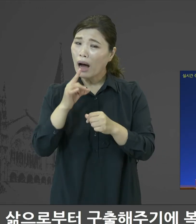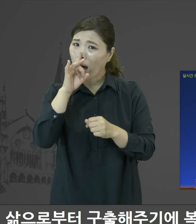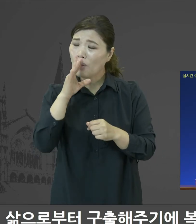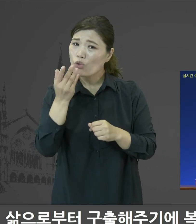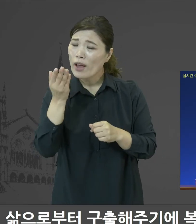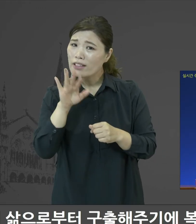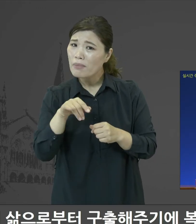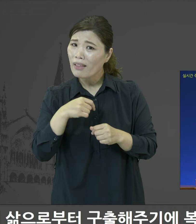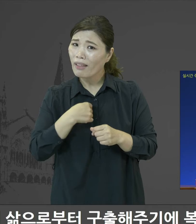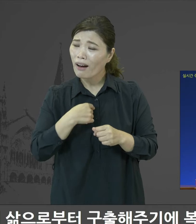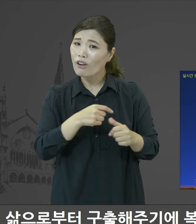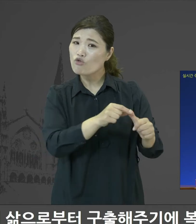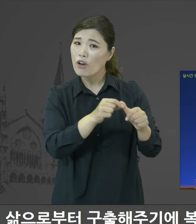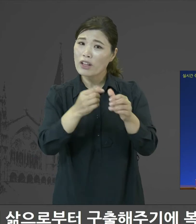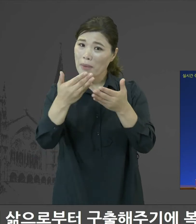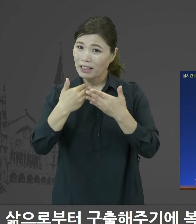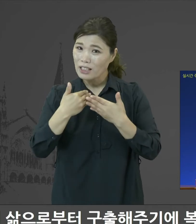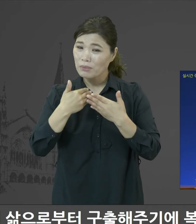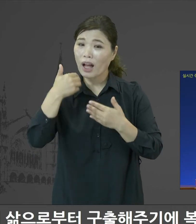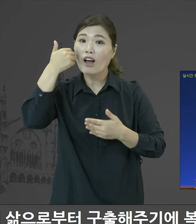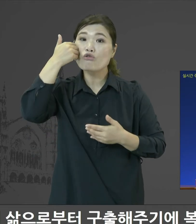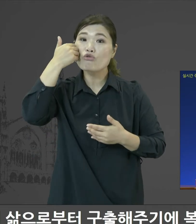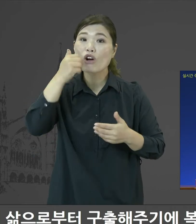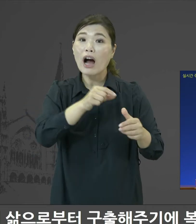누가 이 구원을